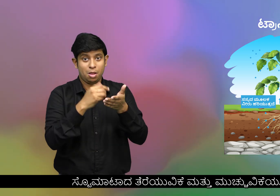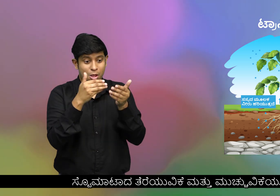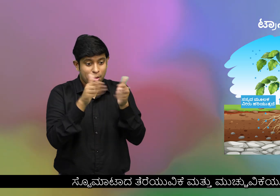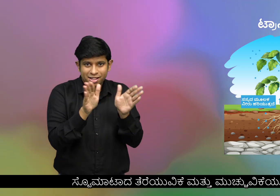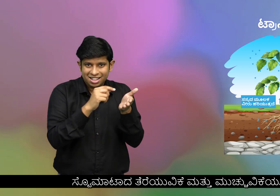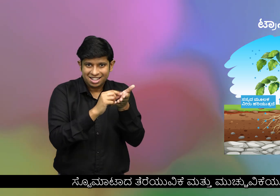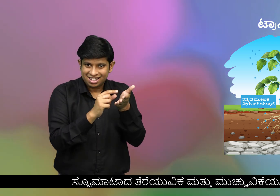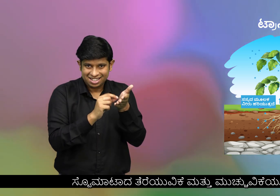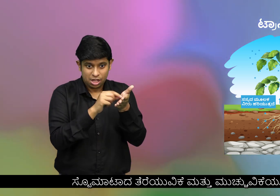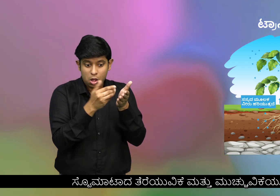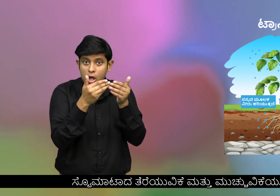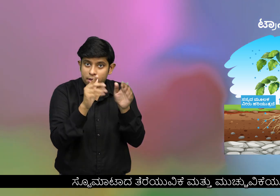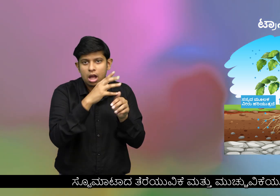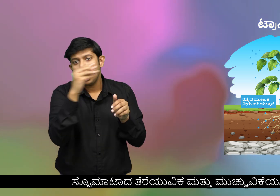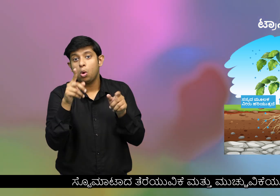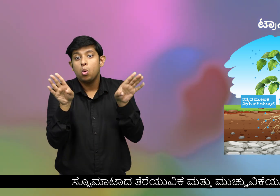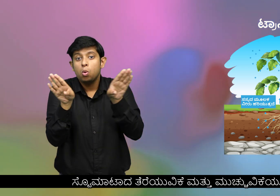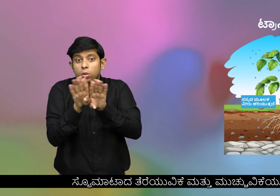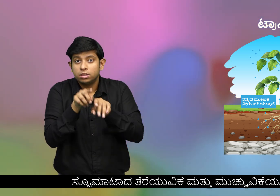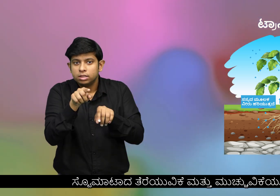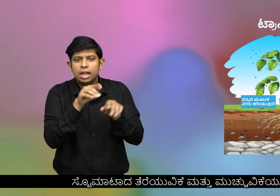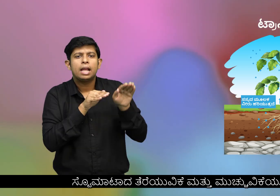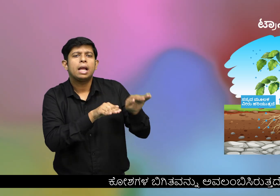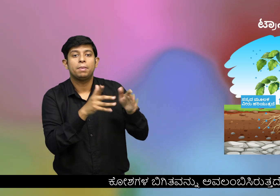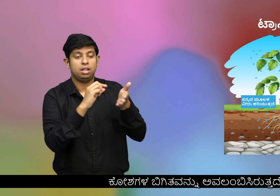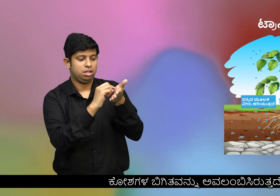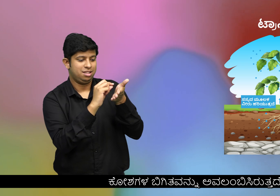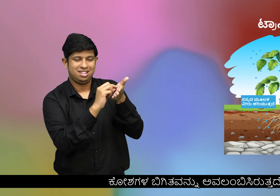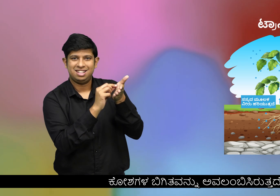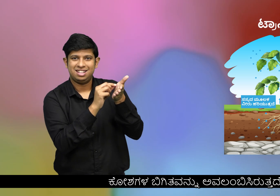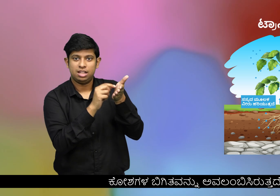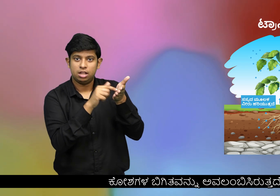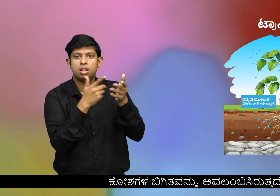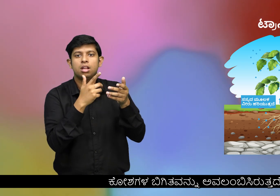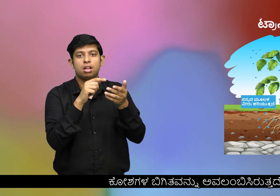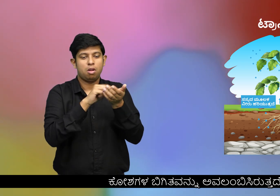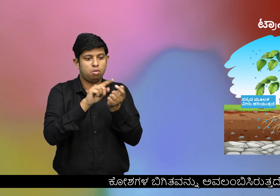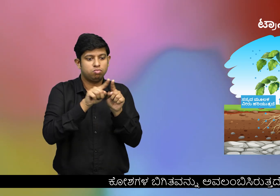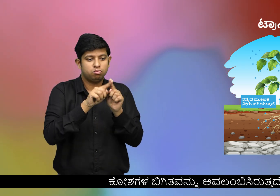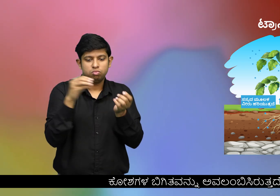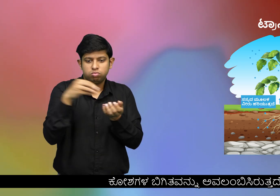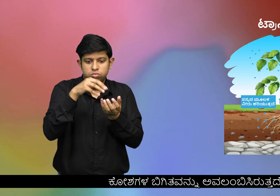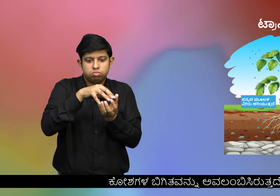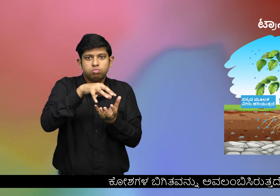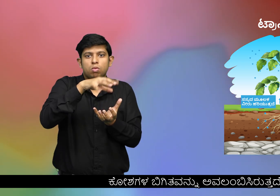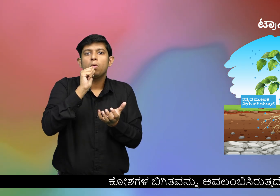ಸ್ಟೊಮ್ಯಾಟಾದ ತೆರೆಯುವಿಕೆ ಮತ್ತು ಮುಚ್ಚುವಿಕೆಯ ಕಾವಲು ಕೋಶಗಳ ಬಿಗಿತವನ್ನು ಅವಲಂಬಿಸಿರುತ್ತದೆ.